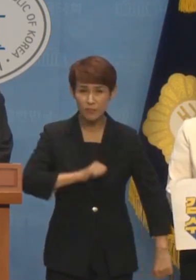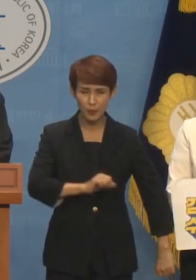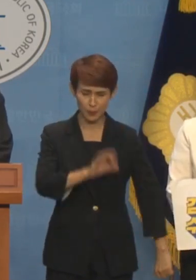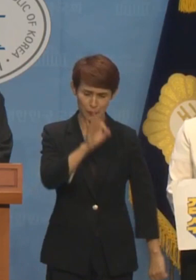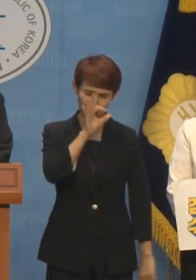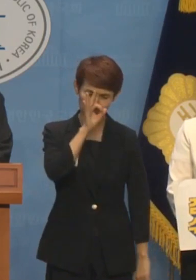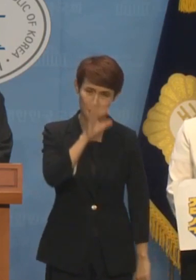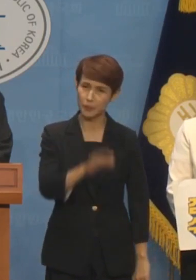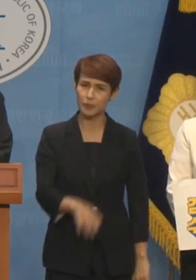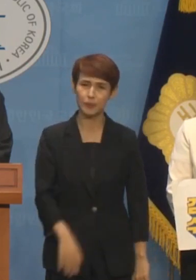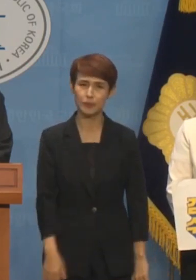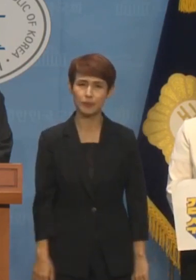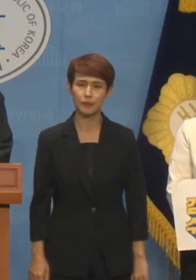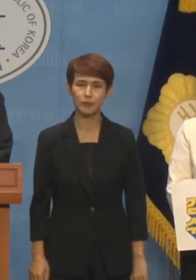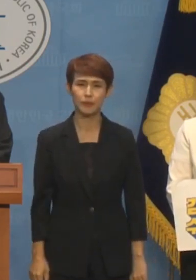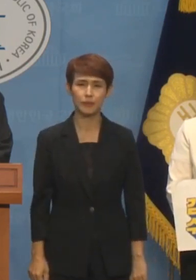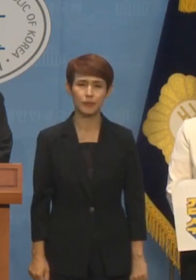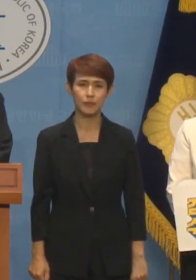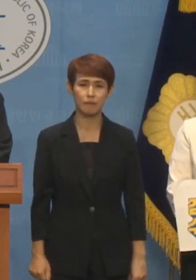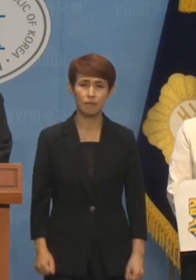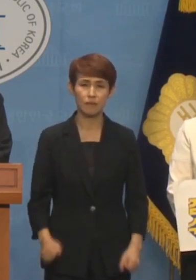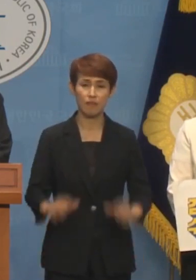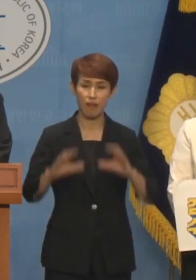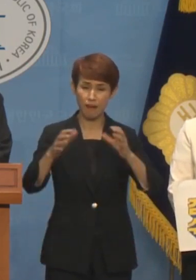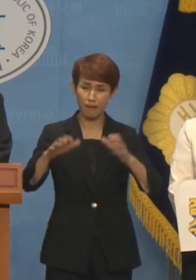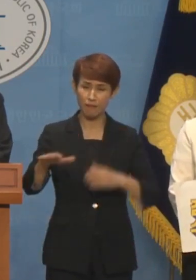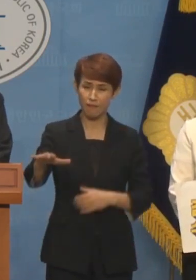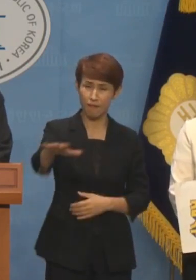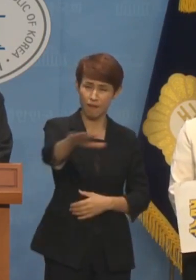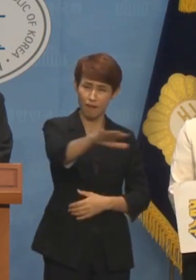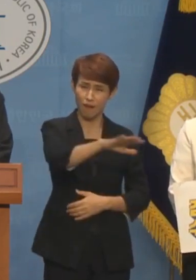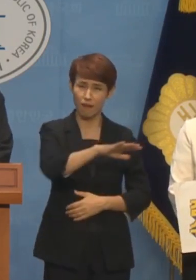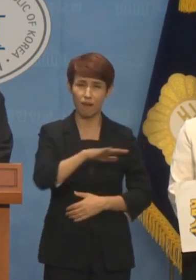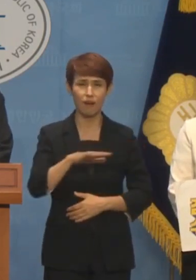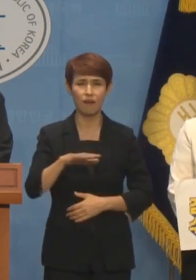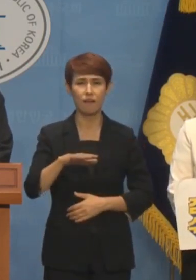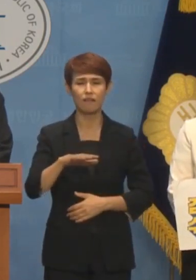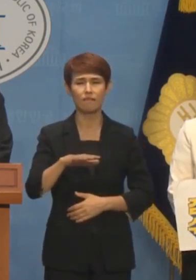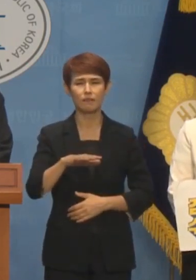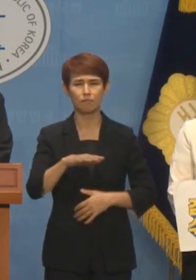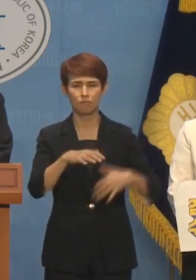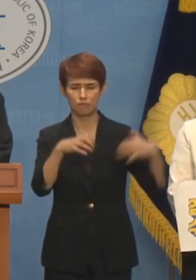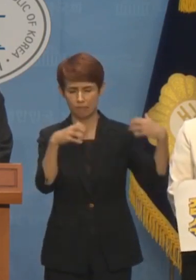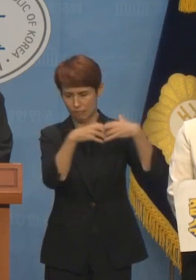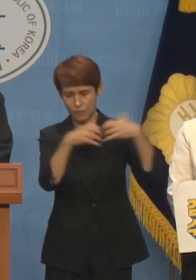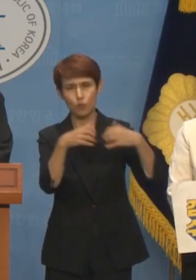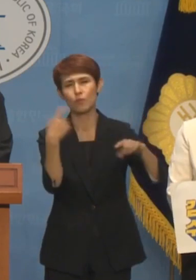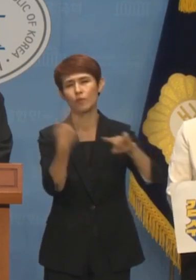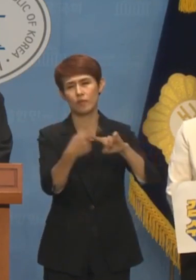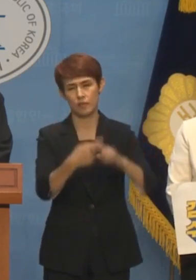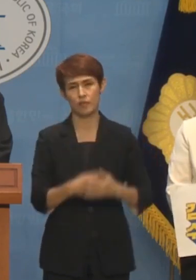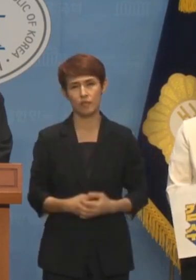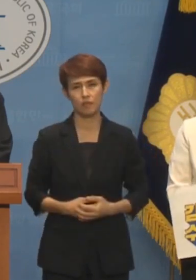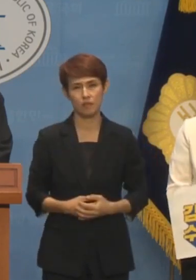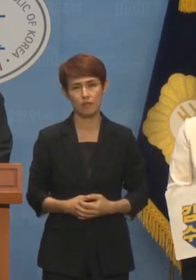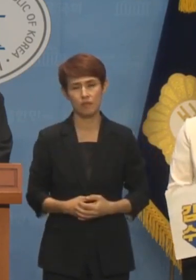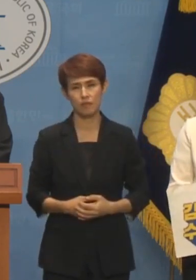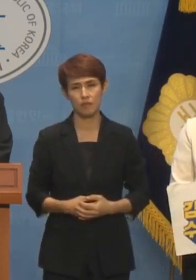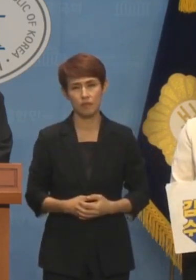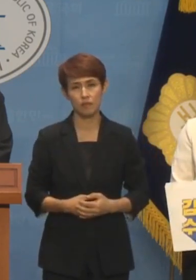없습니다. 온 나라가 전쟁의 참화에 빠져들고 있습니다. 2차